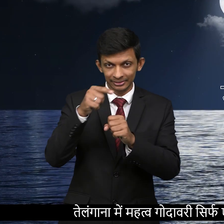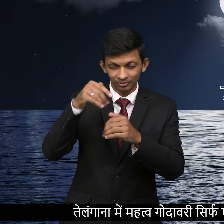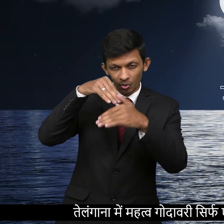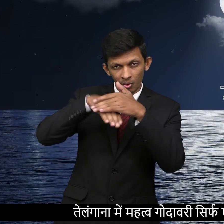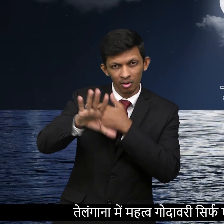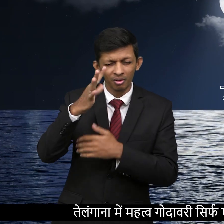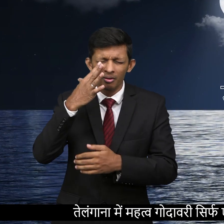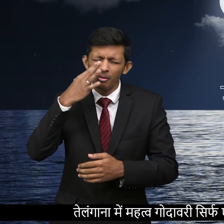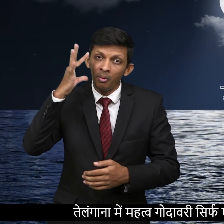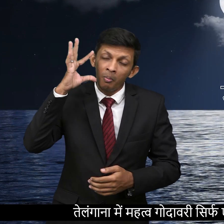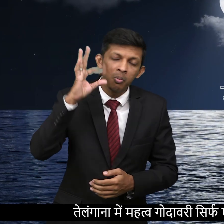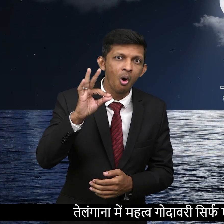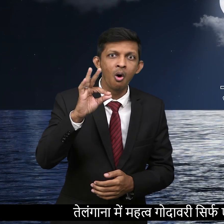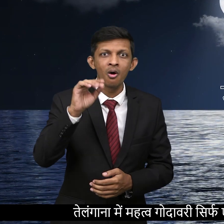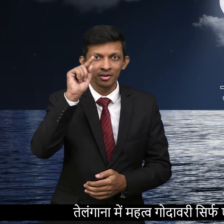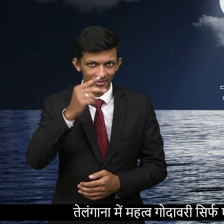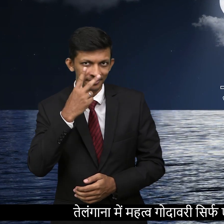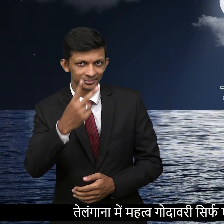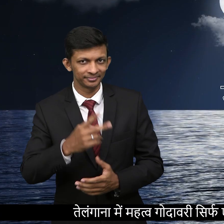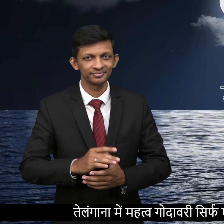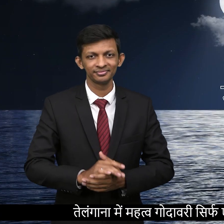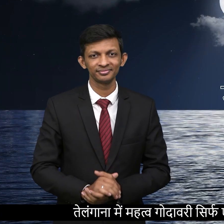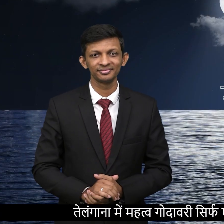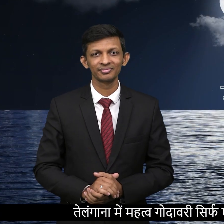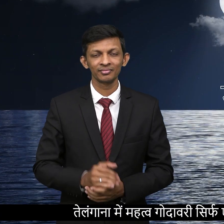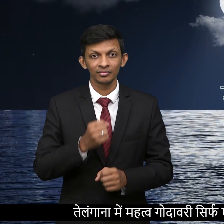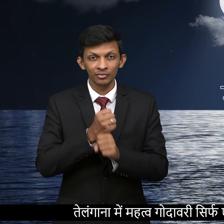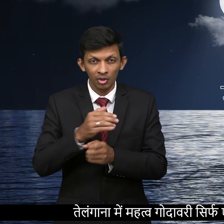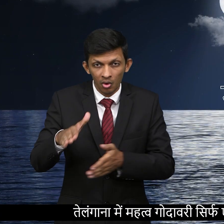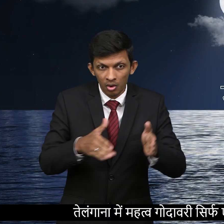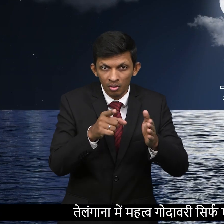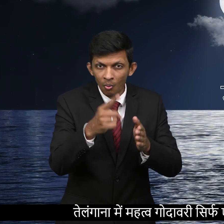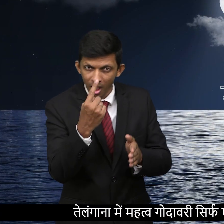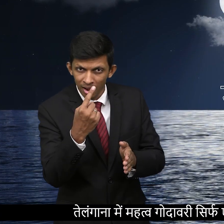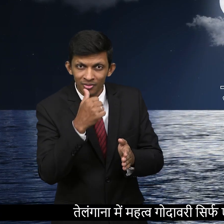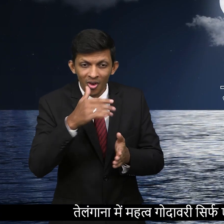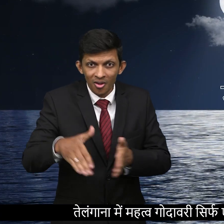तेलंगाना में महत्वपूर्ण गोदावरी सिर्फ एक नदी नहीं है, यह एक जीवन रेखा है।